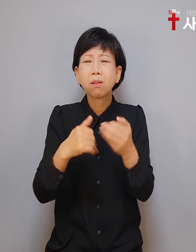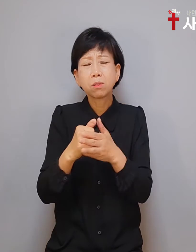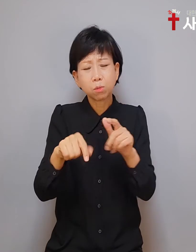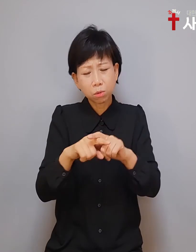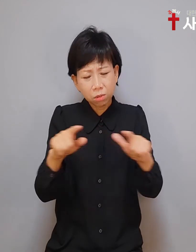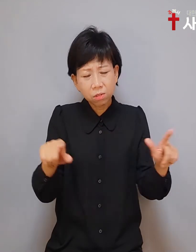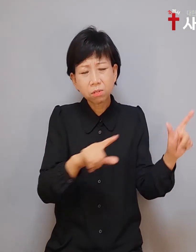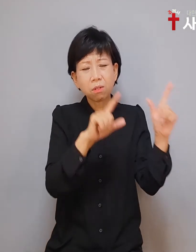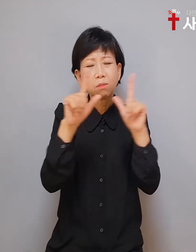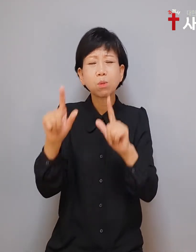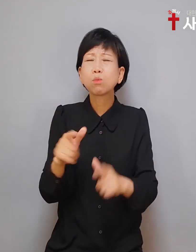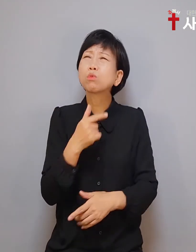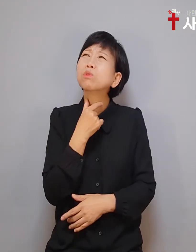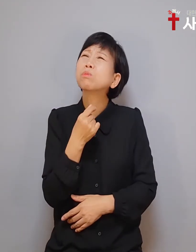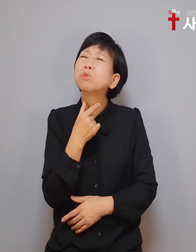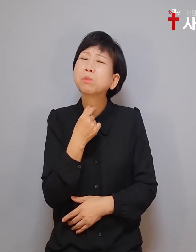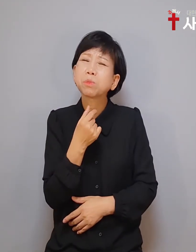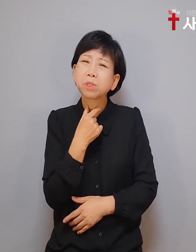해주세요.